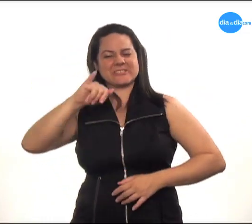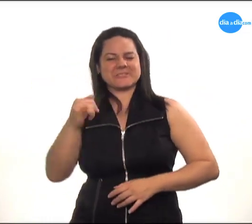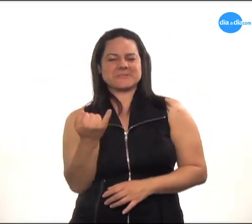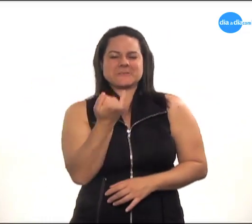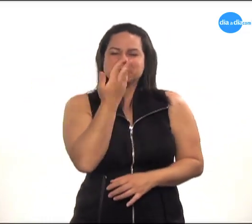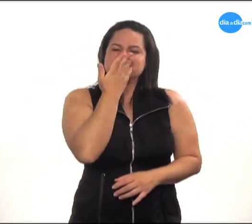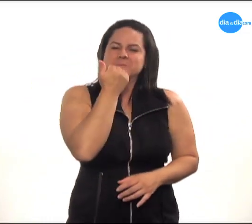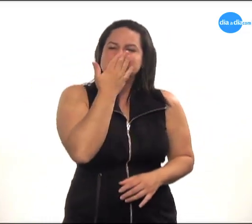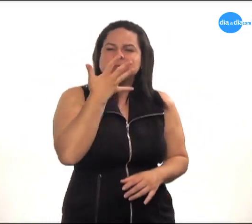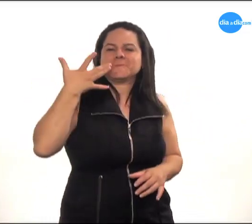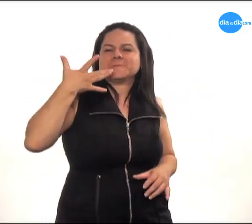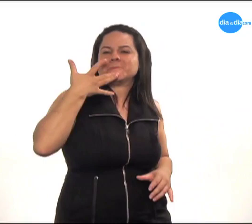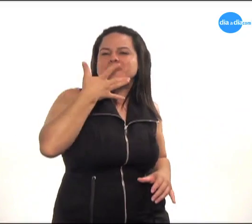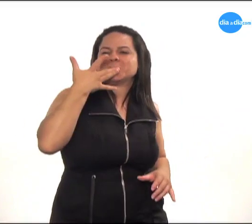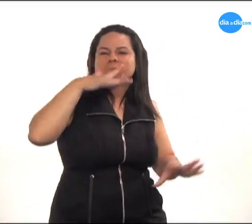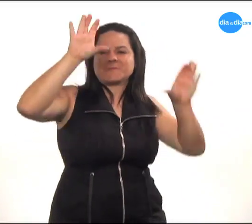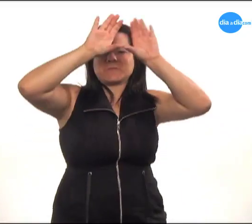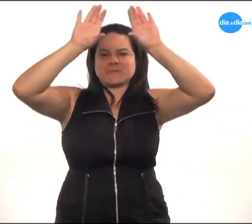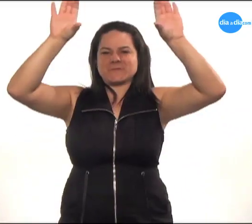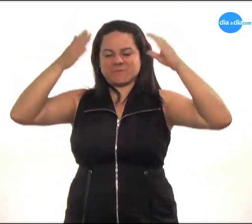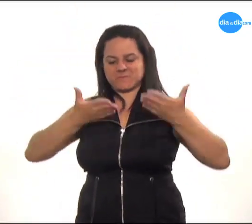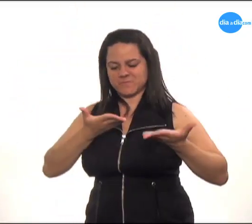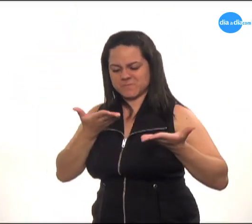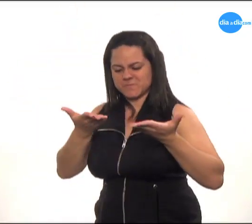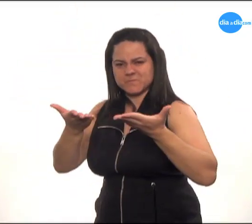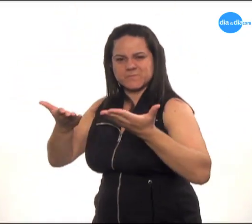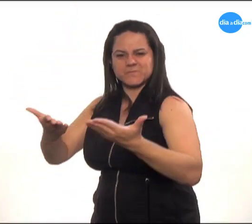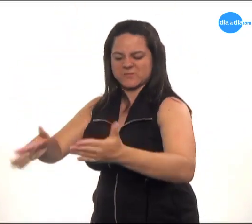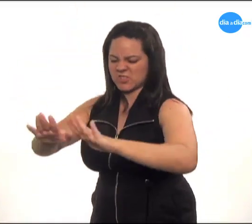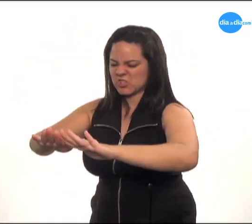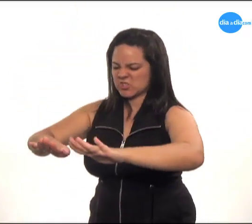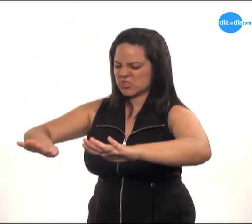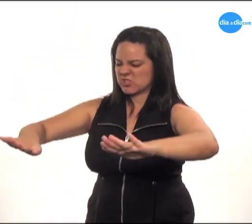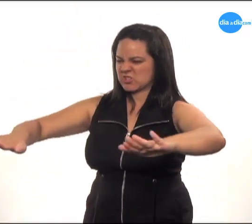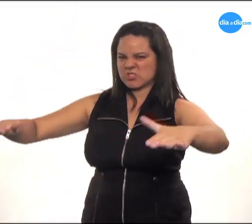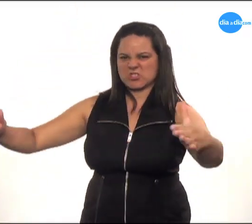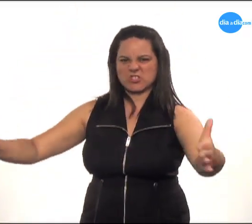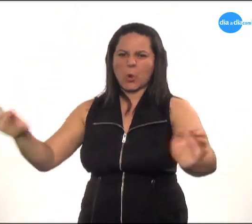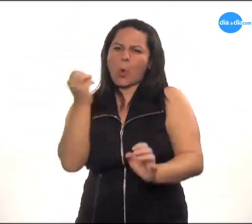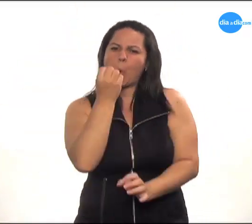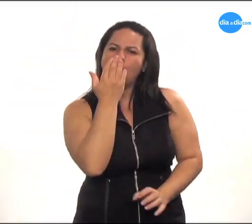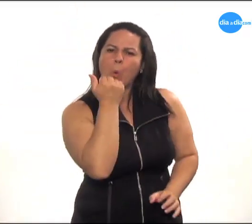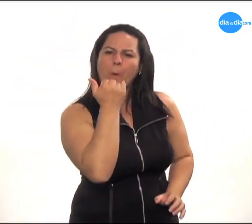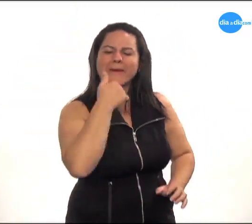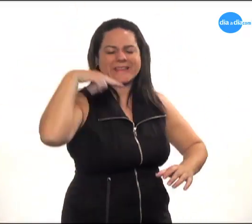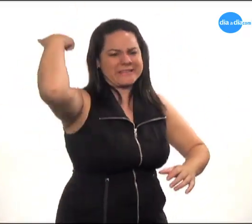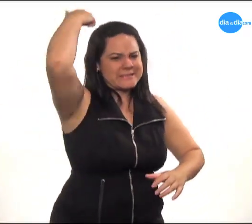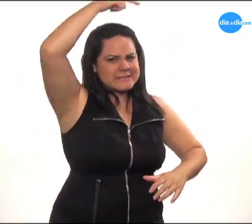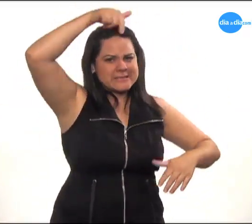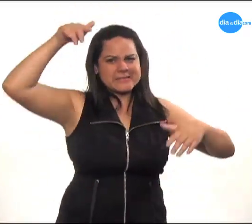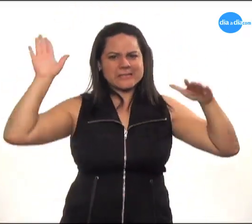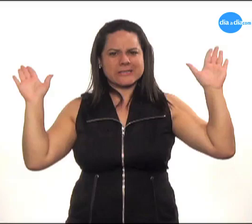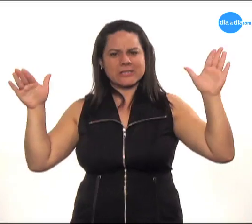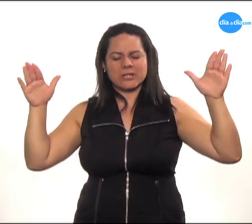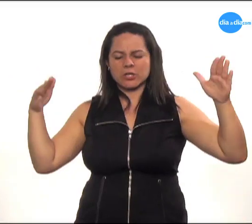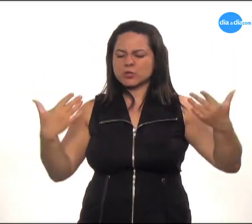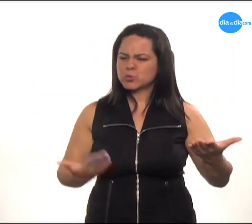veio um jantarzão do céu maravilhoso. Um banquete, e anjo para lá, e anjo